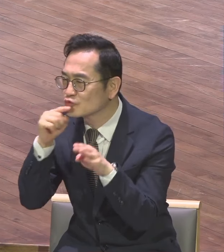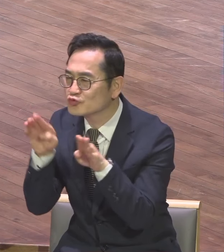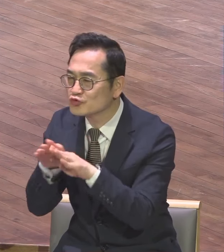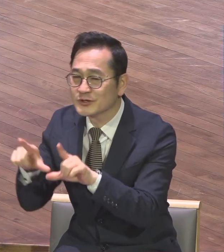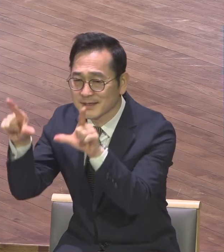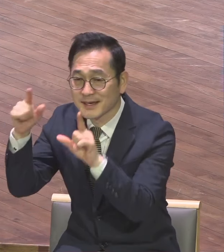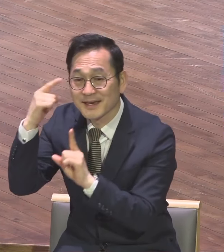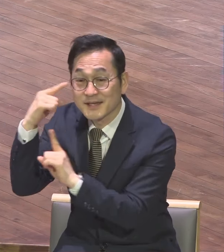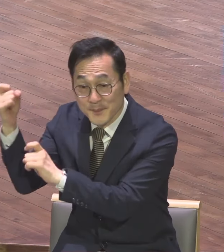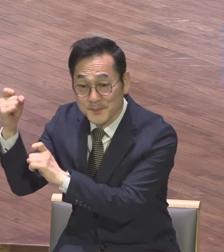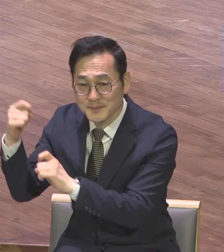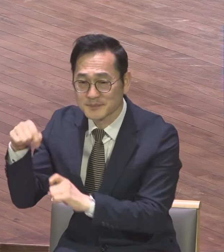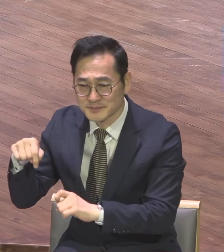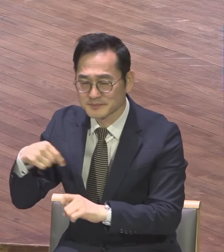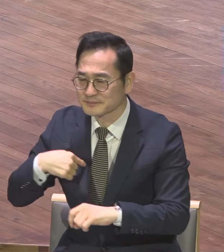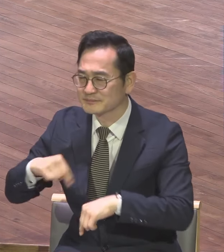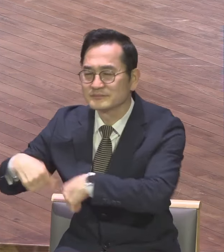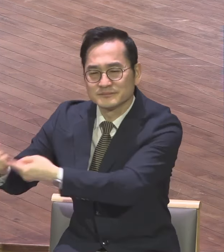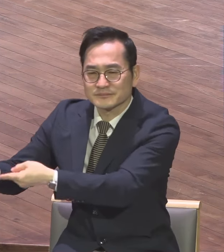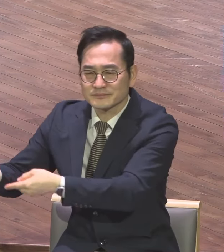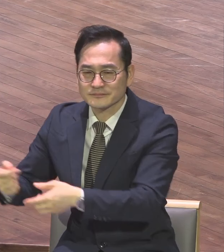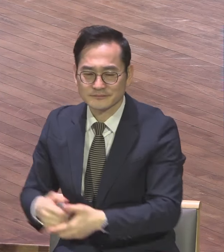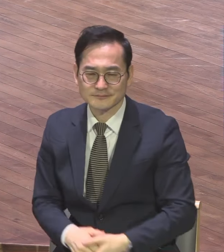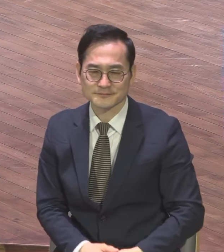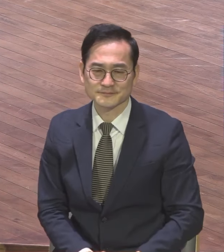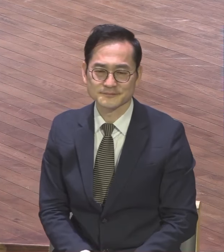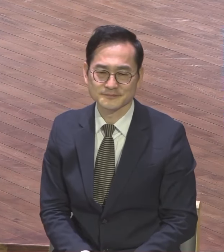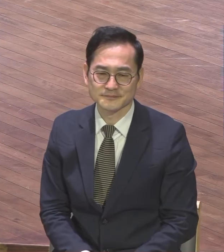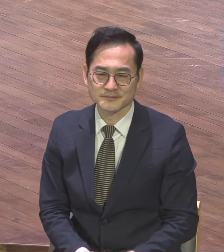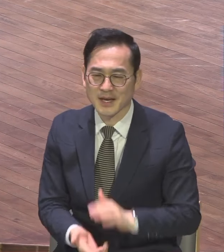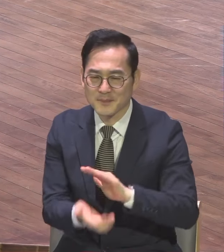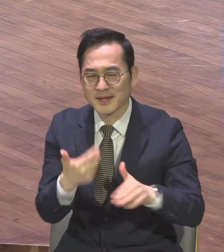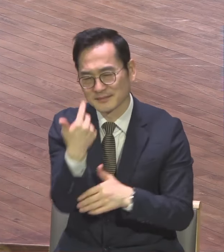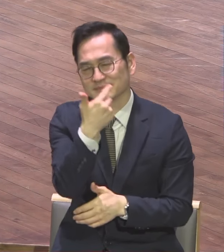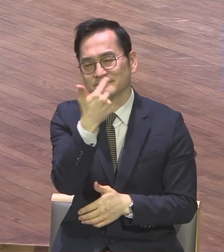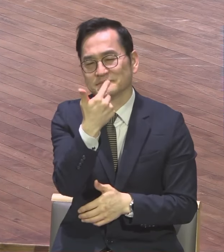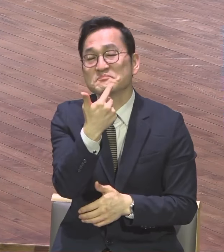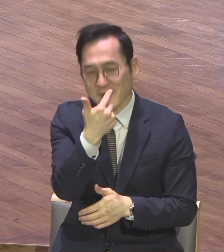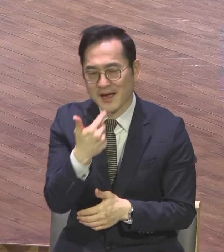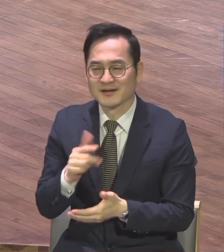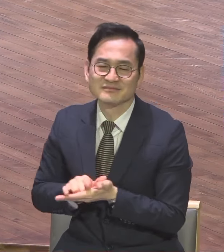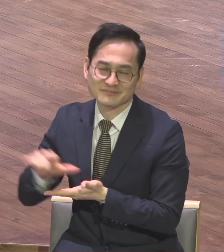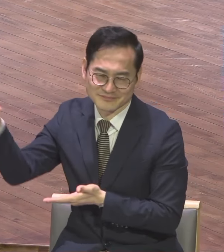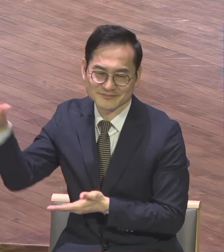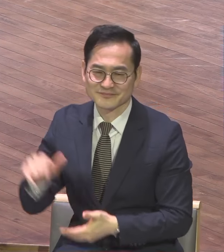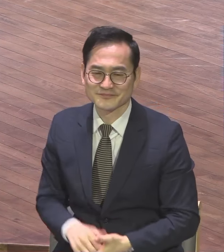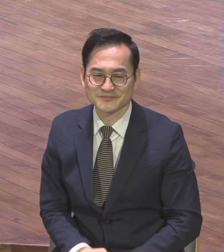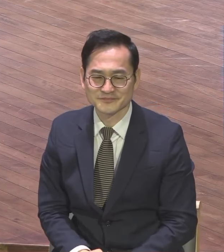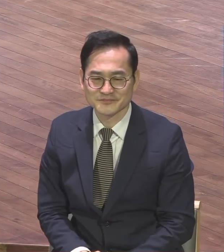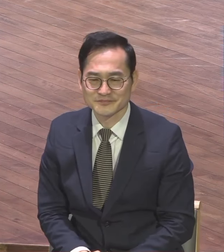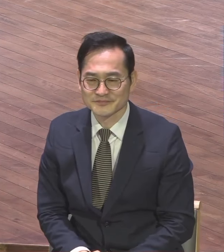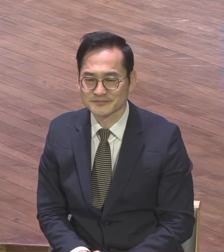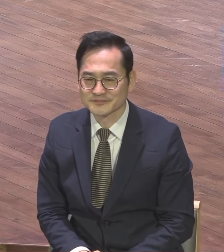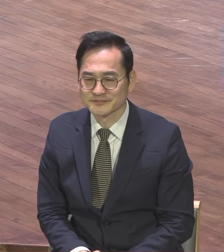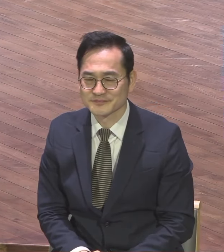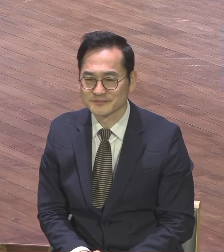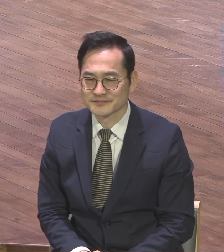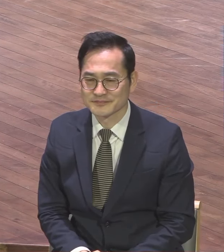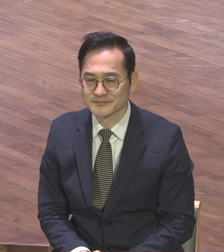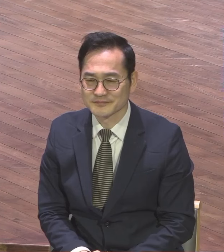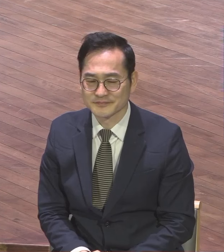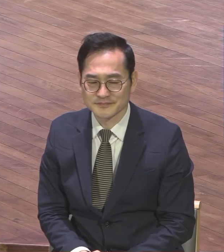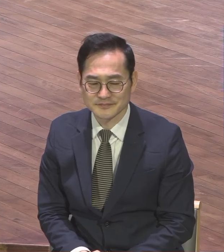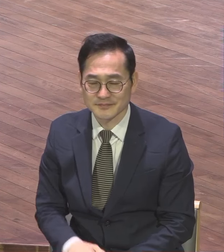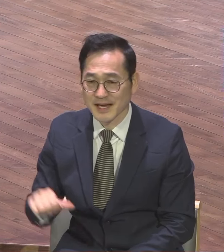때문에 제가 우리 교회는 미리 그렇게 녹화를 하게 되었습니다. 이번 아시아 전도